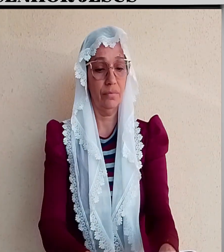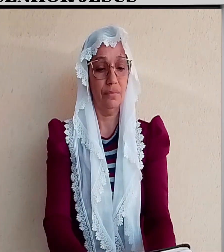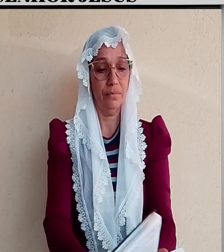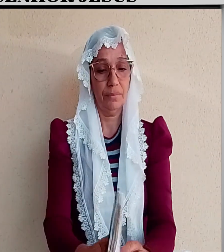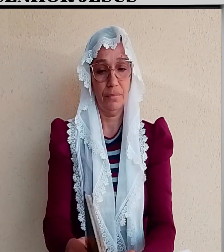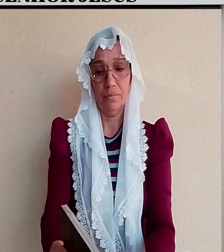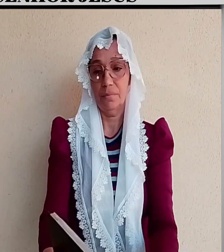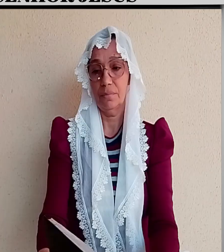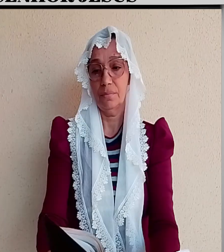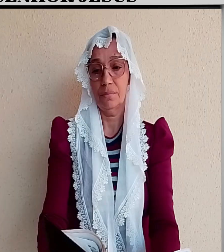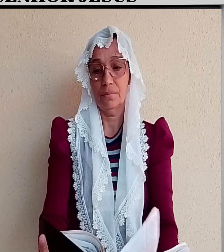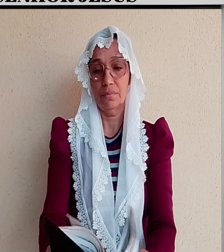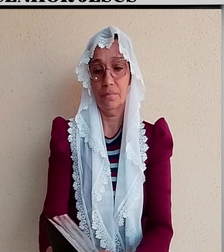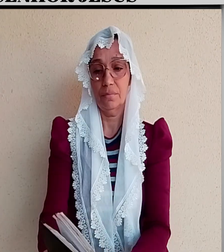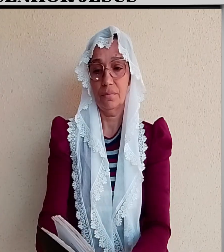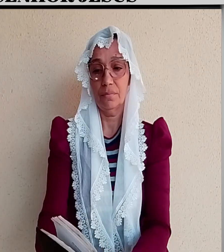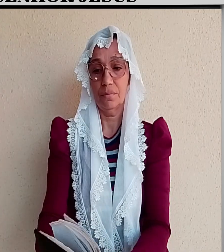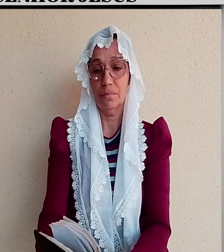317.